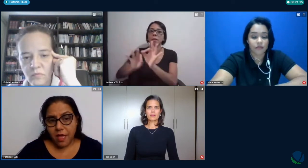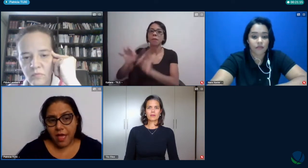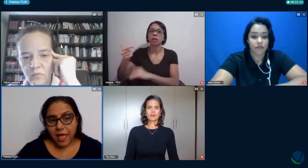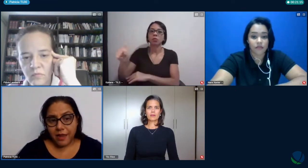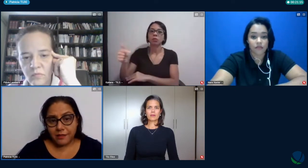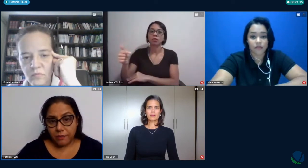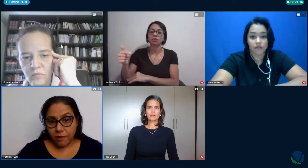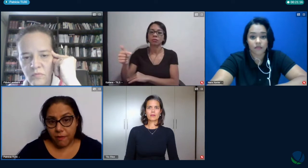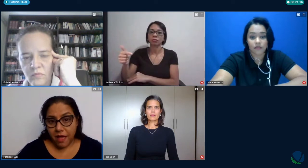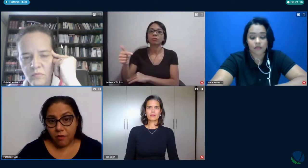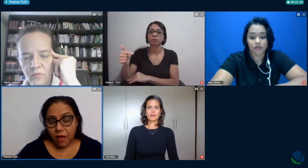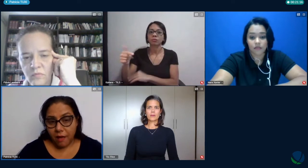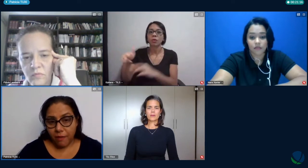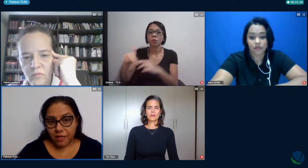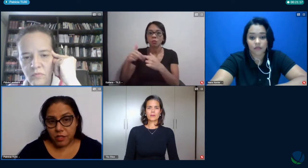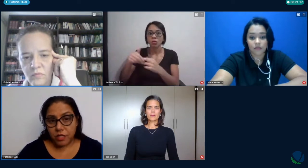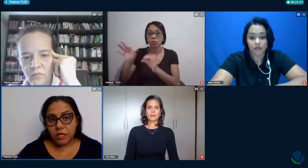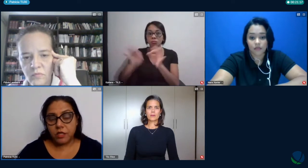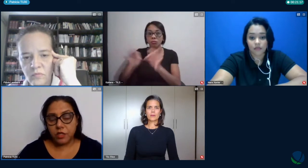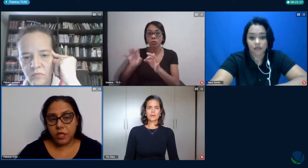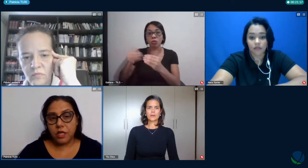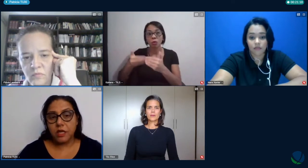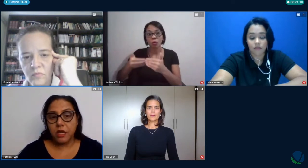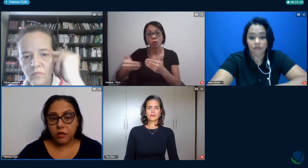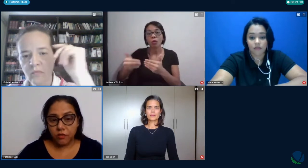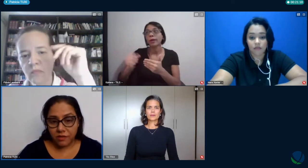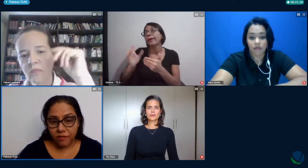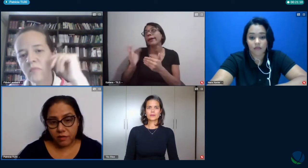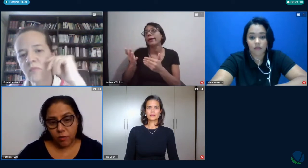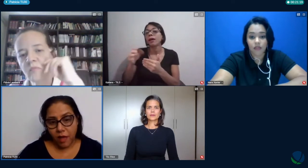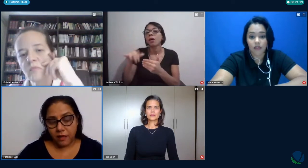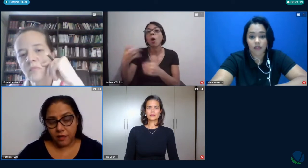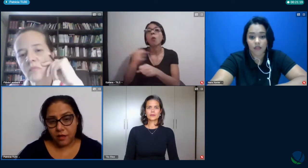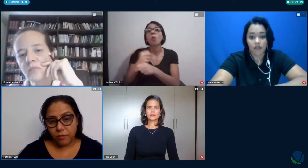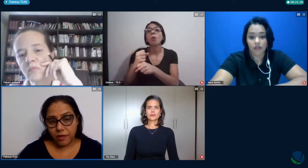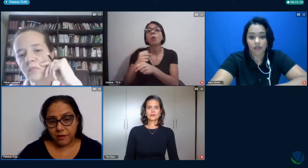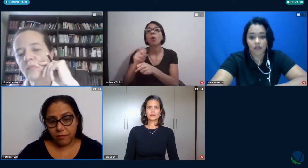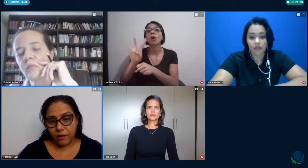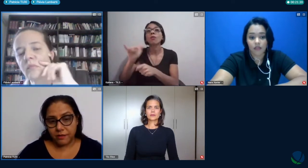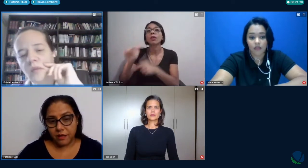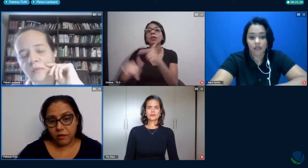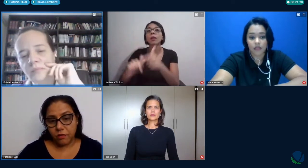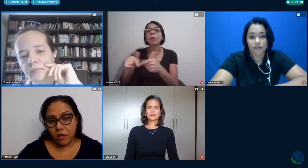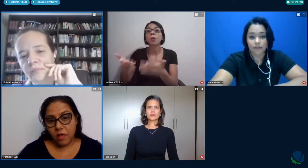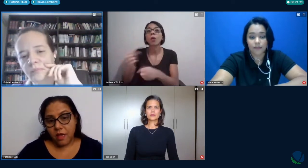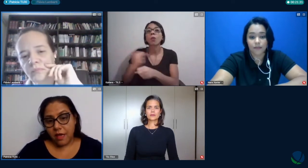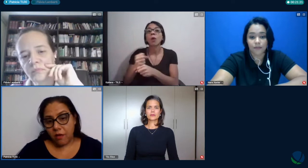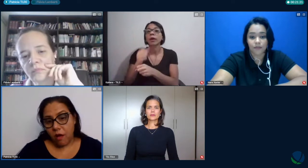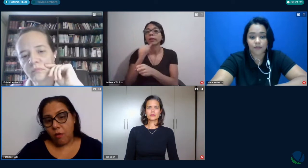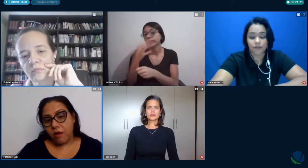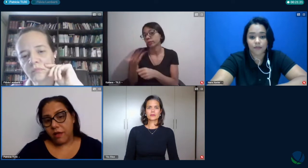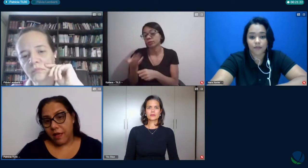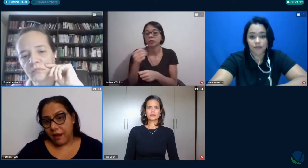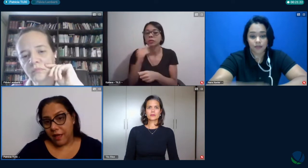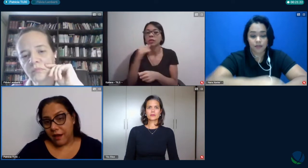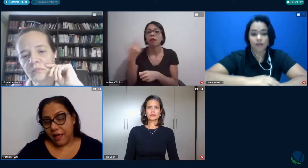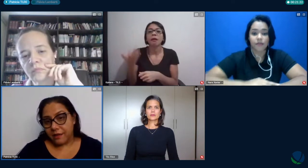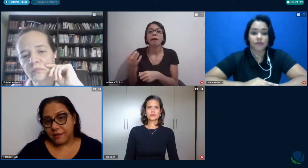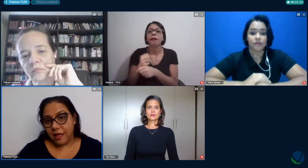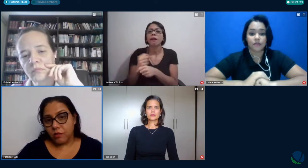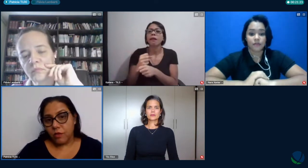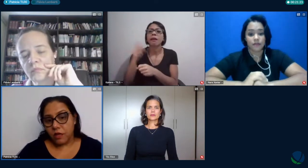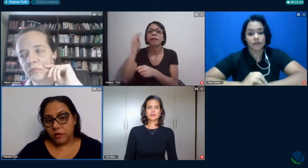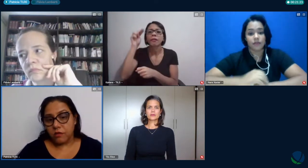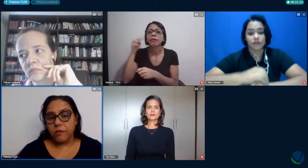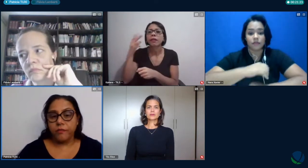Então, eles se preparam a partir de que ano você vai atuar. Então, por exemplo, esse ano, qual é o ano que a